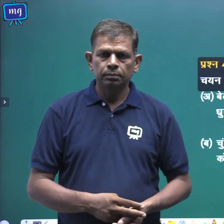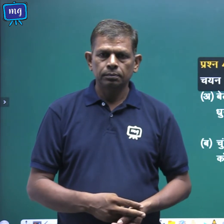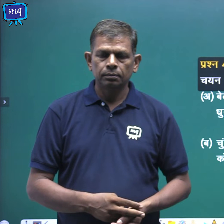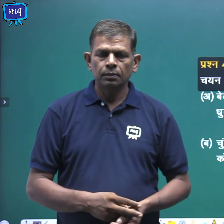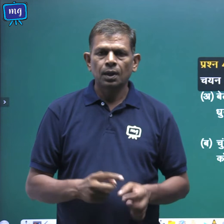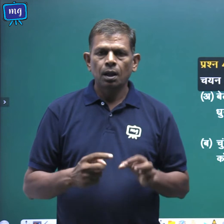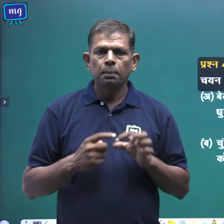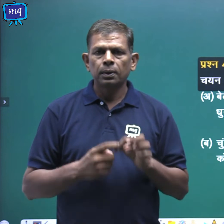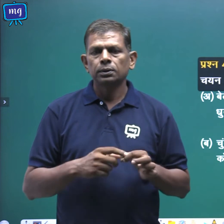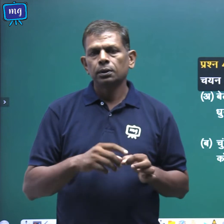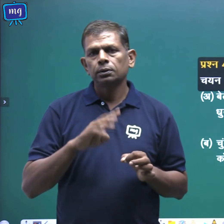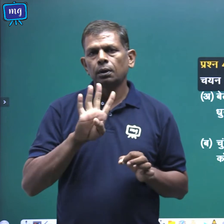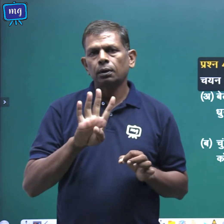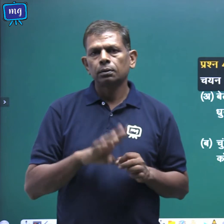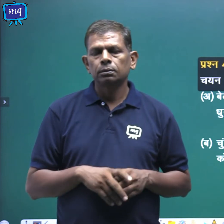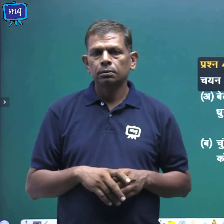प्रश्न 4,